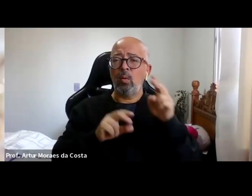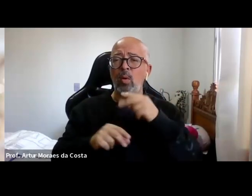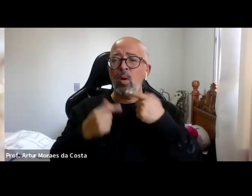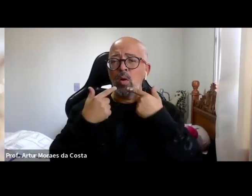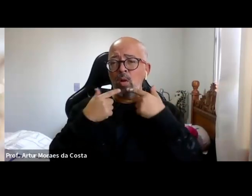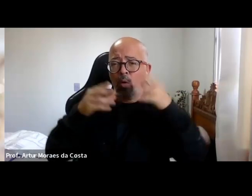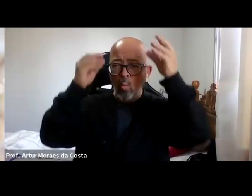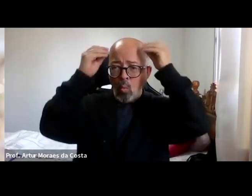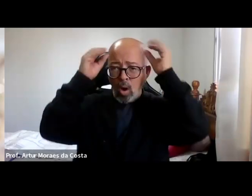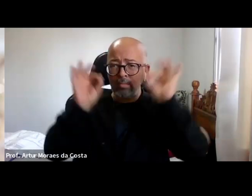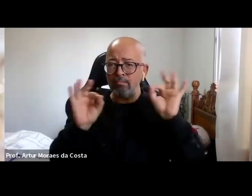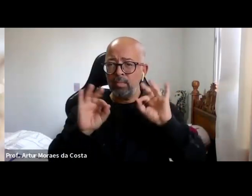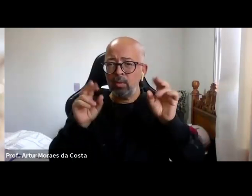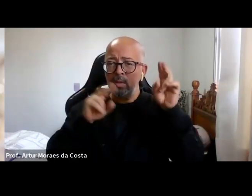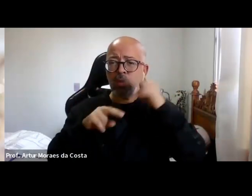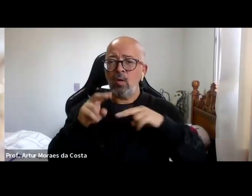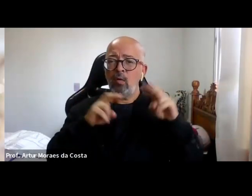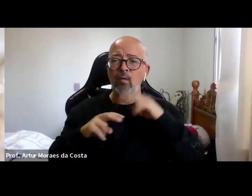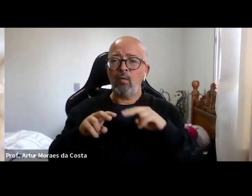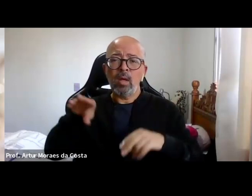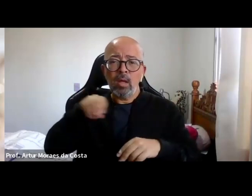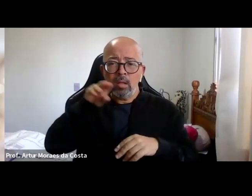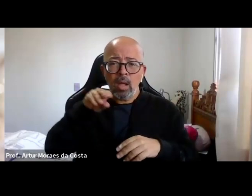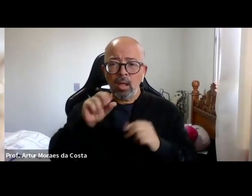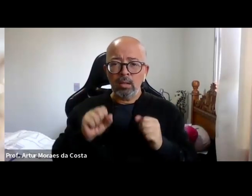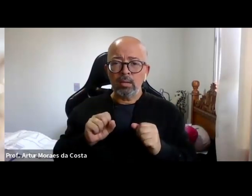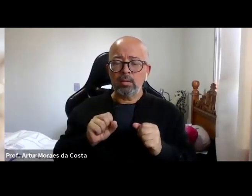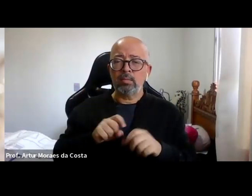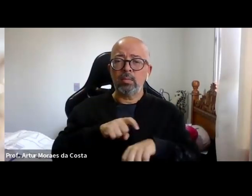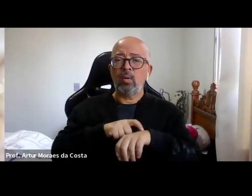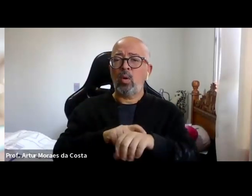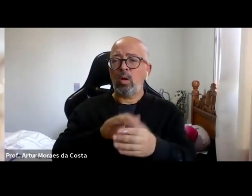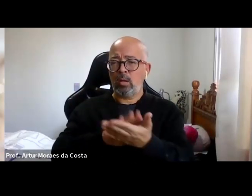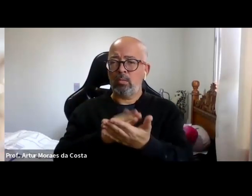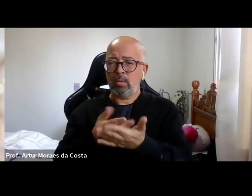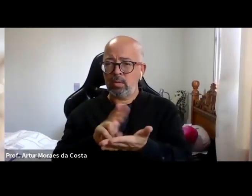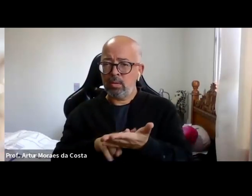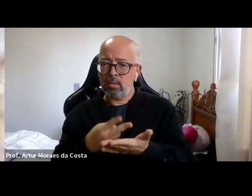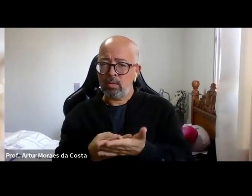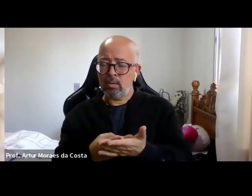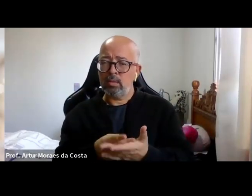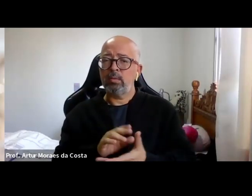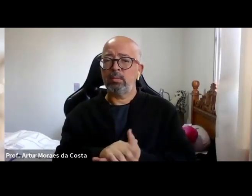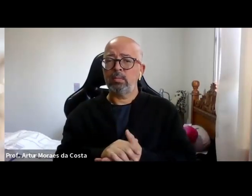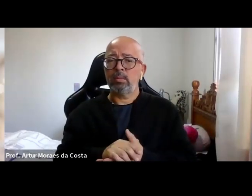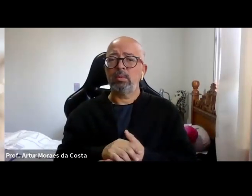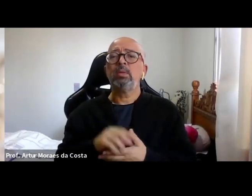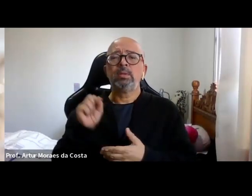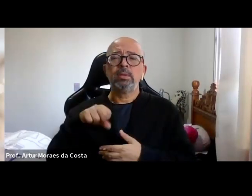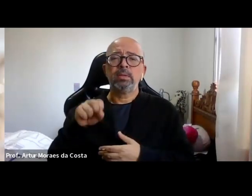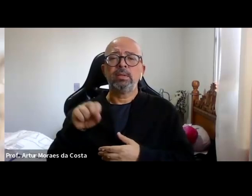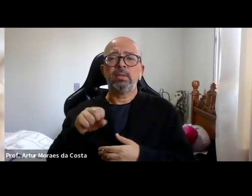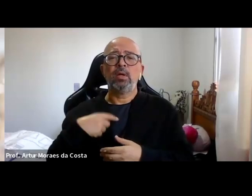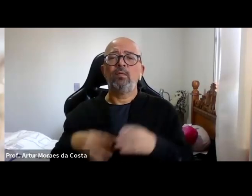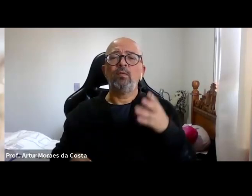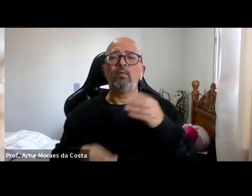ríe etcétera Sí justamente ahorita más adelante yo voy a comentarles sobre eso sobre todo lo